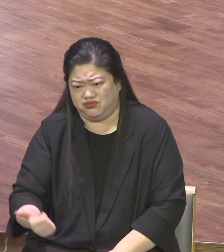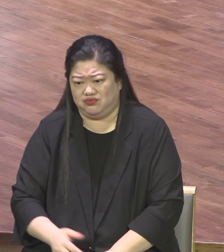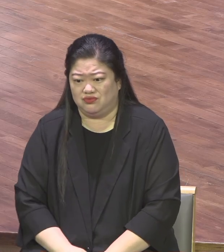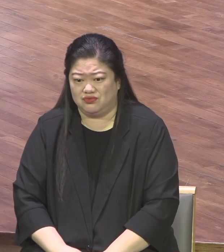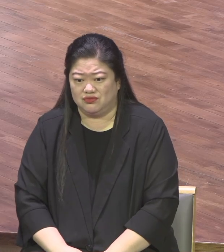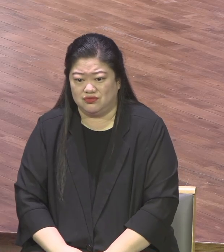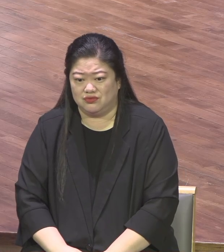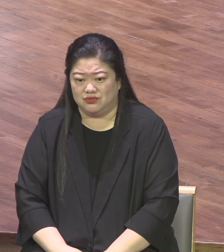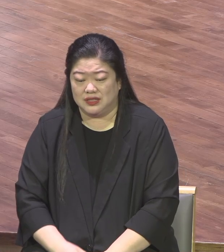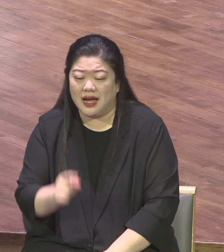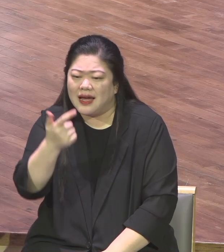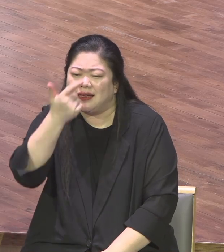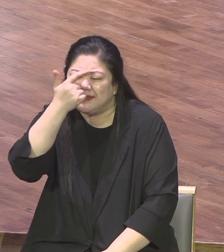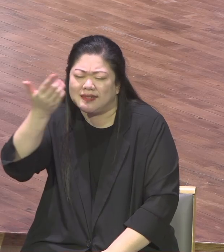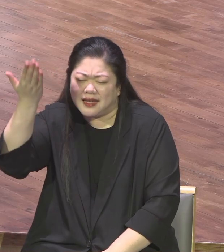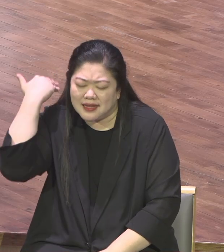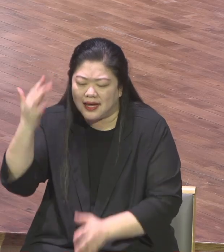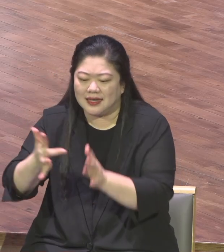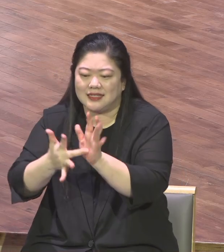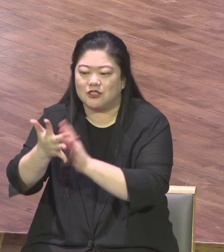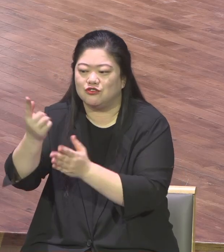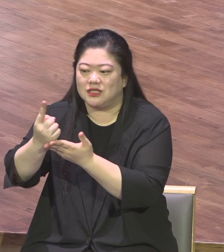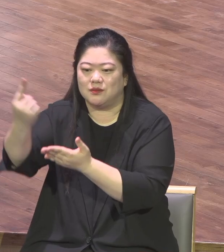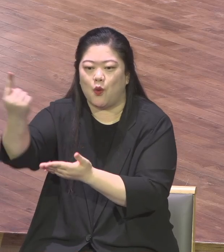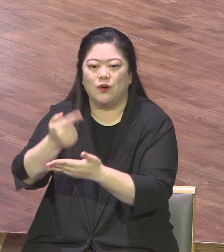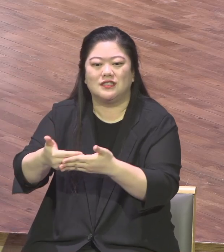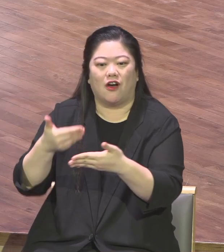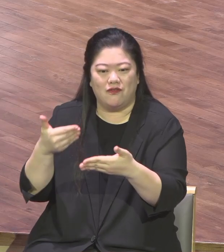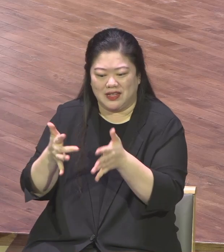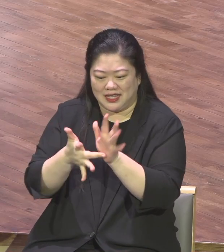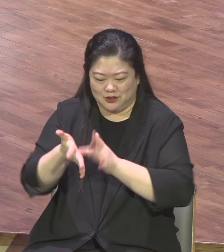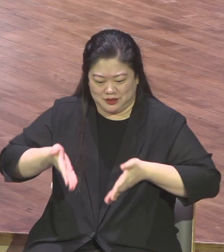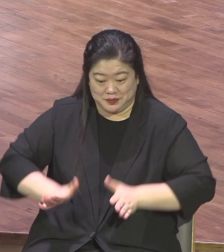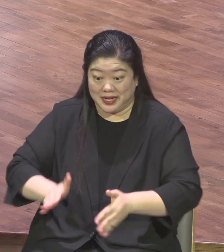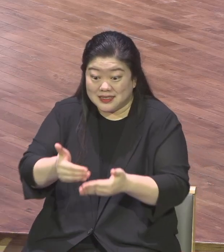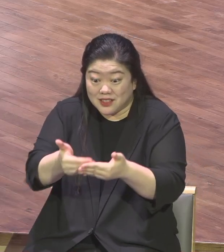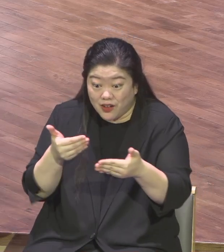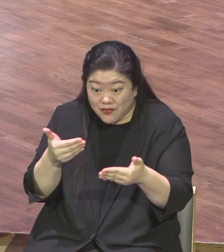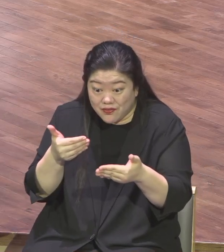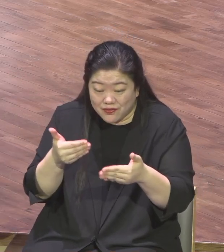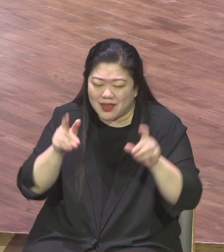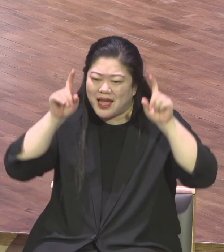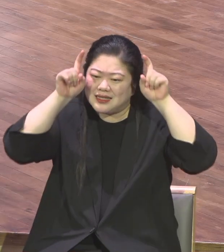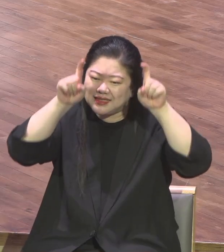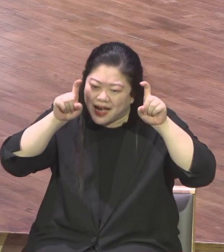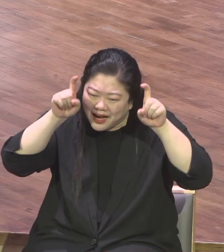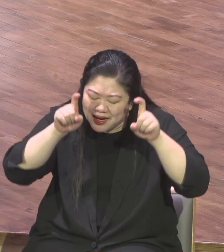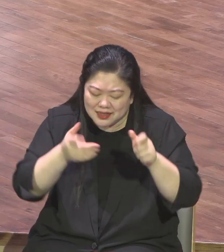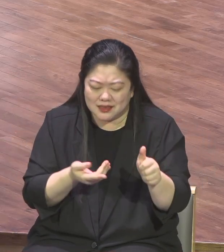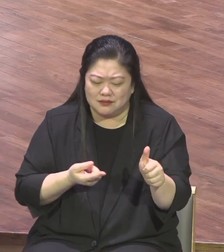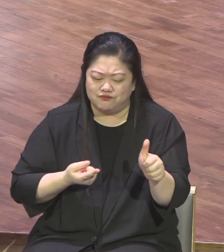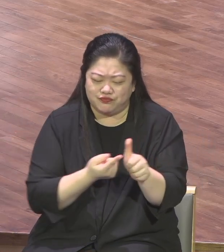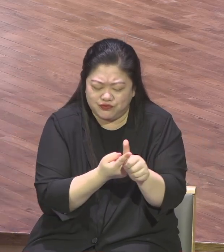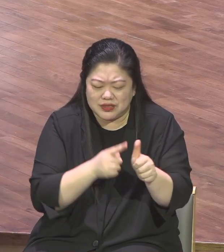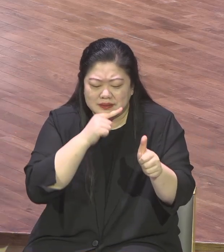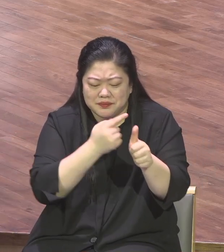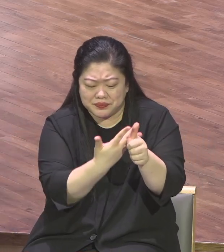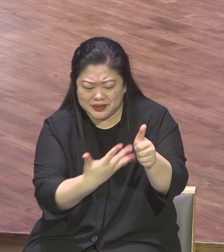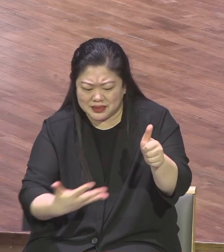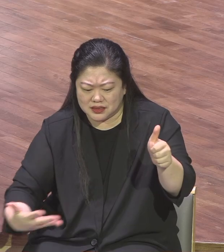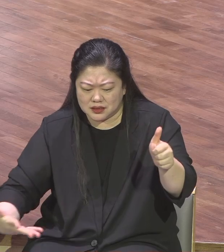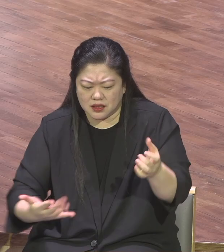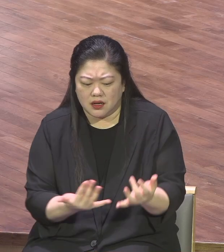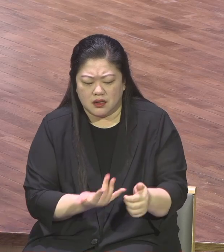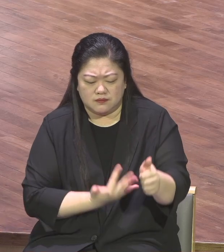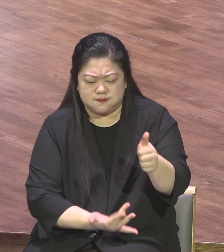구약된 짐승의 피로 용서받았습니다. 신약에 와서는 예수의 피로 용서받습니다. 히브리 10장 12절 14절에 이